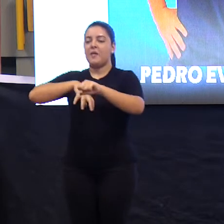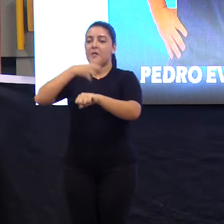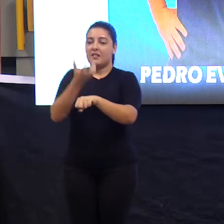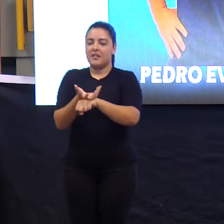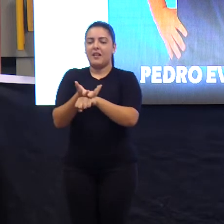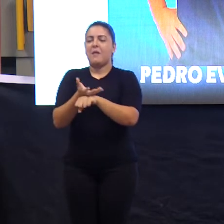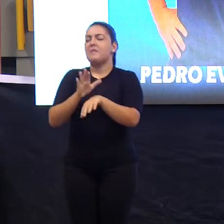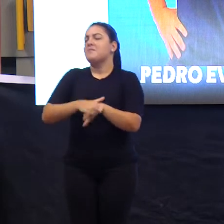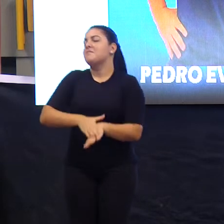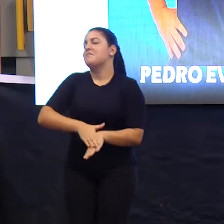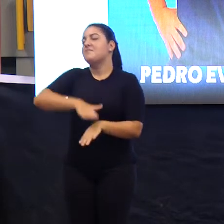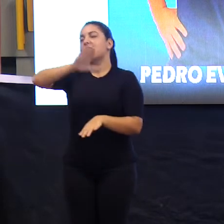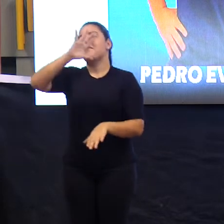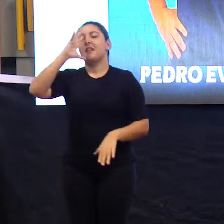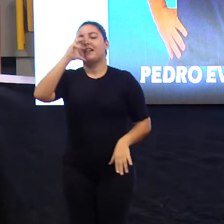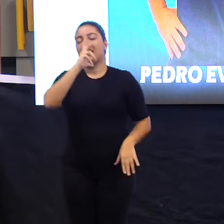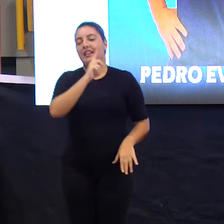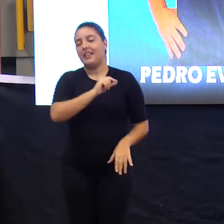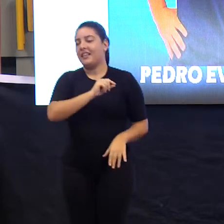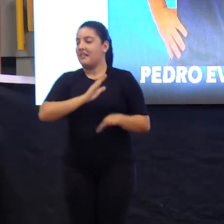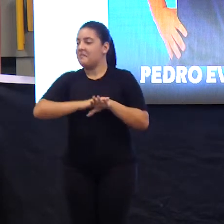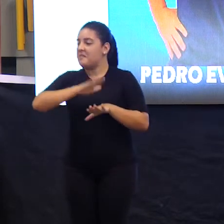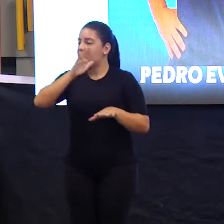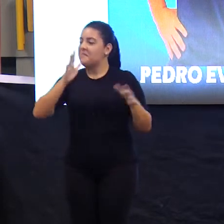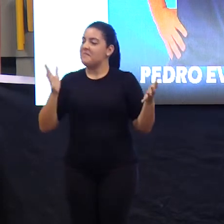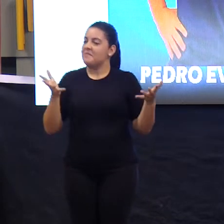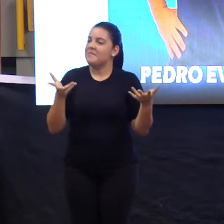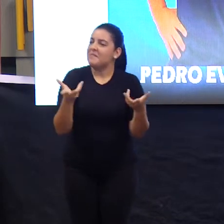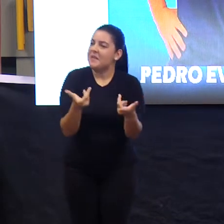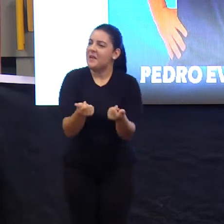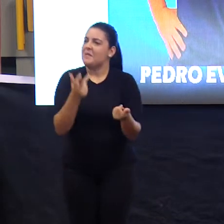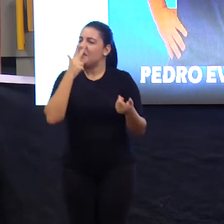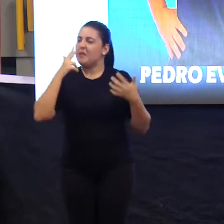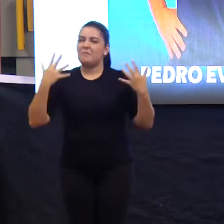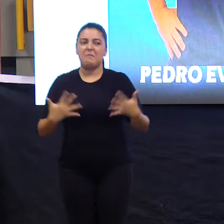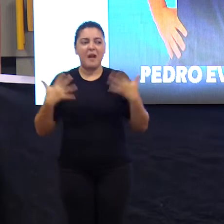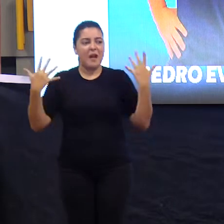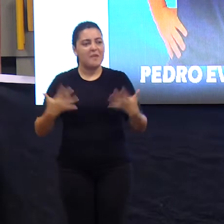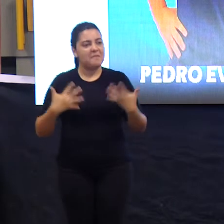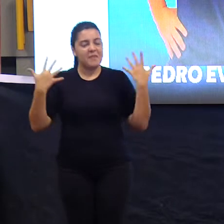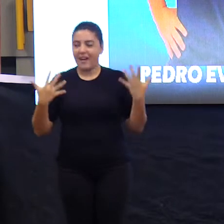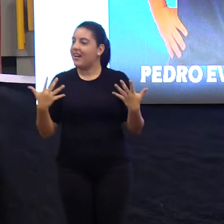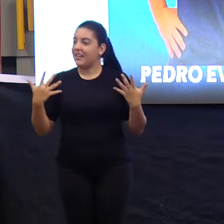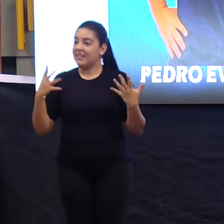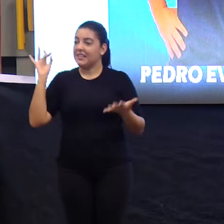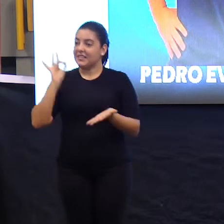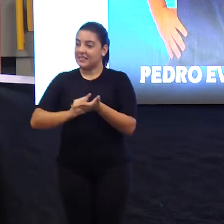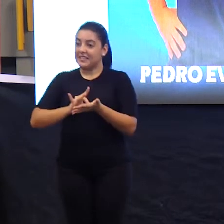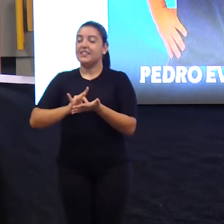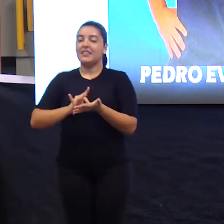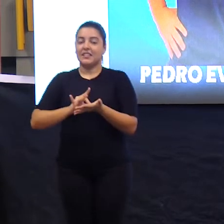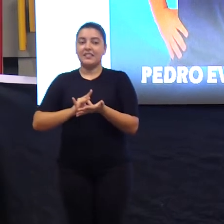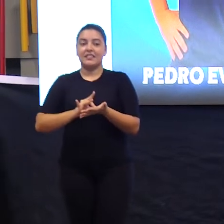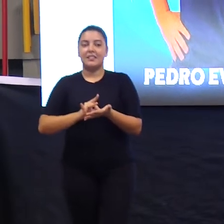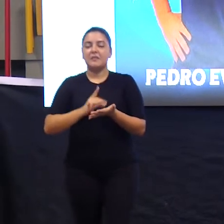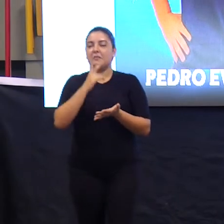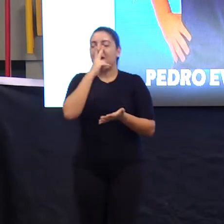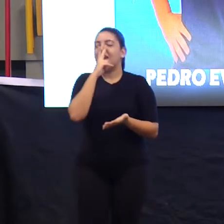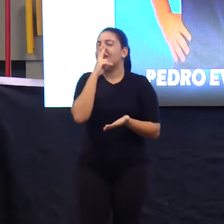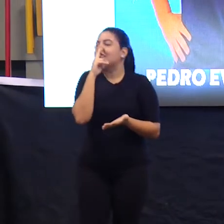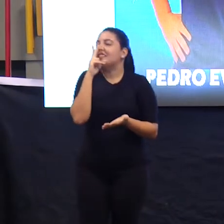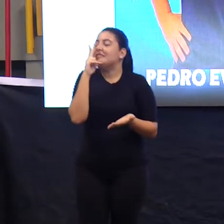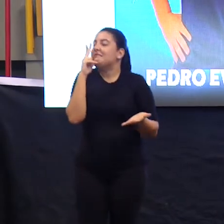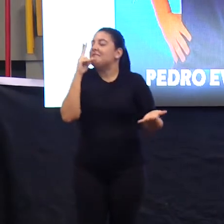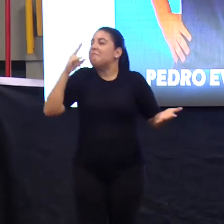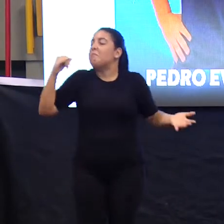mais linda, mais maravilhosa, mais contagiante, empolgante, esplendorosa, divina,